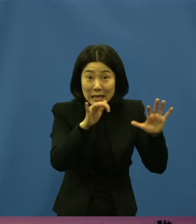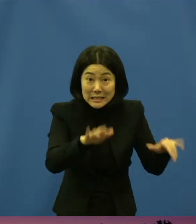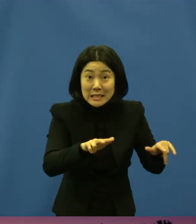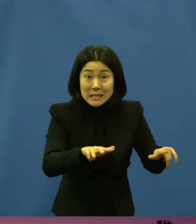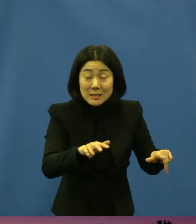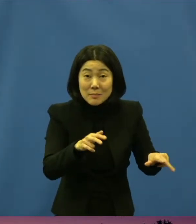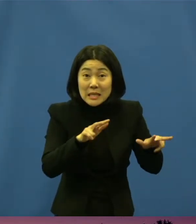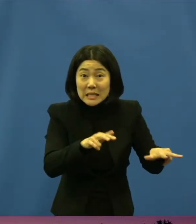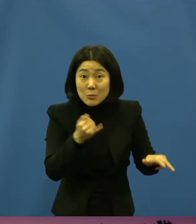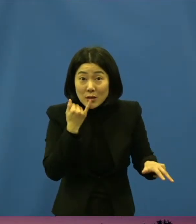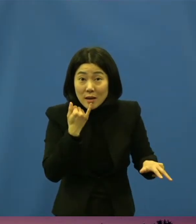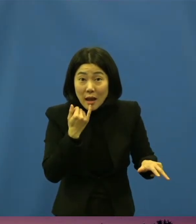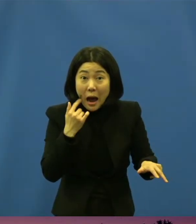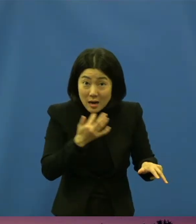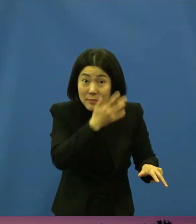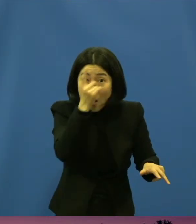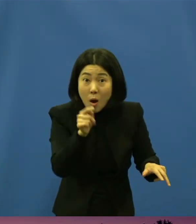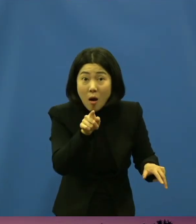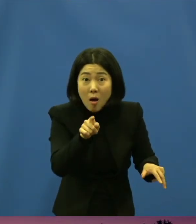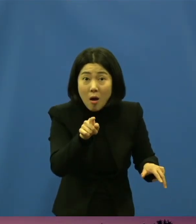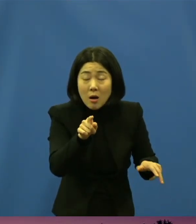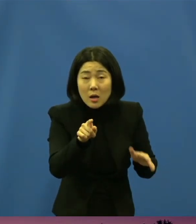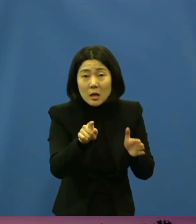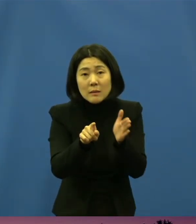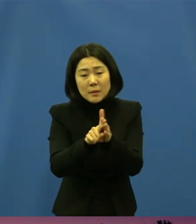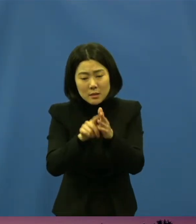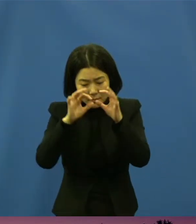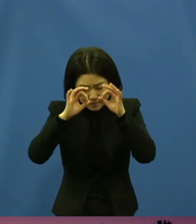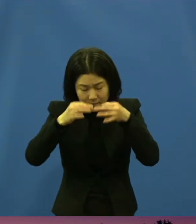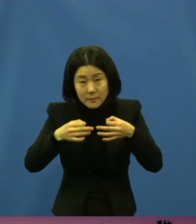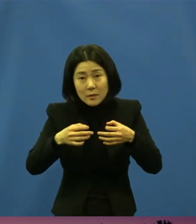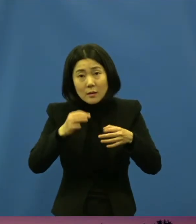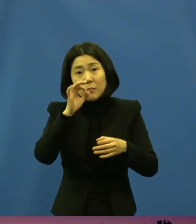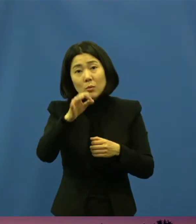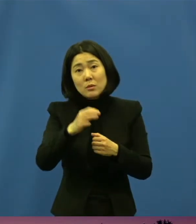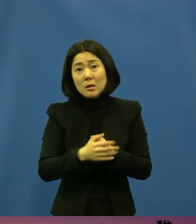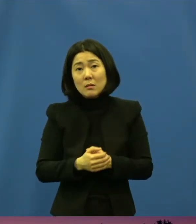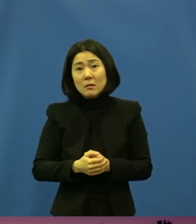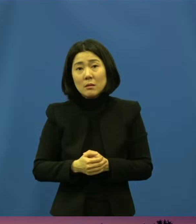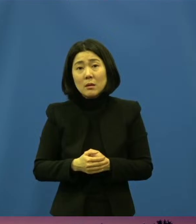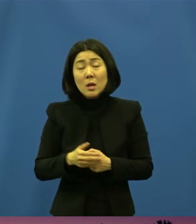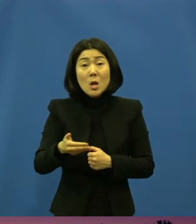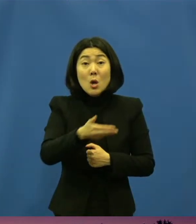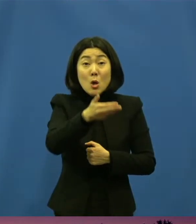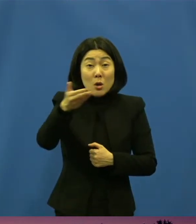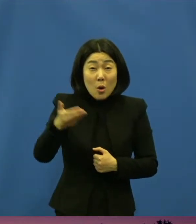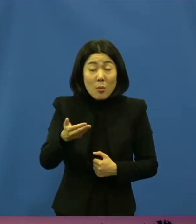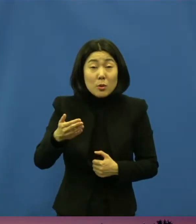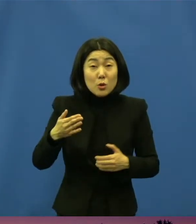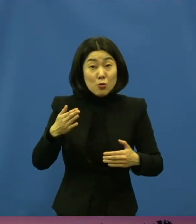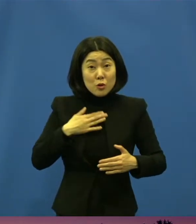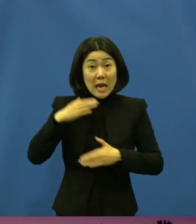그러니까 우리에게 주어진 사명은 뭡니까? 영리로 뒤집혀진 세상을 고쳐놓는 일.